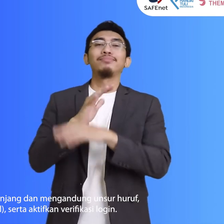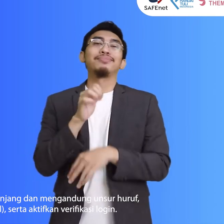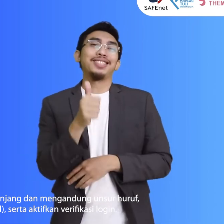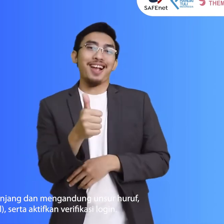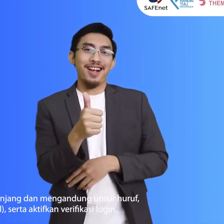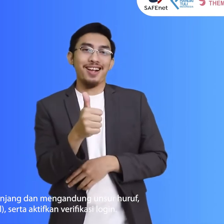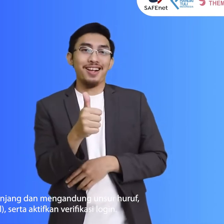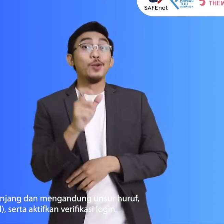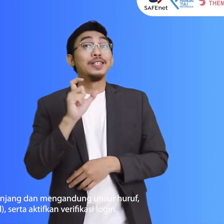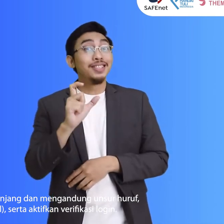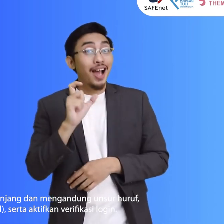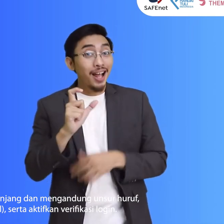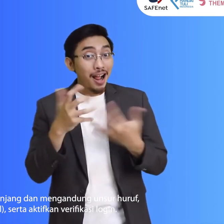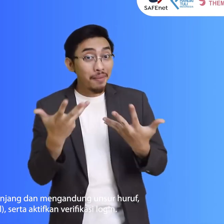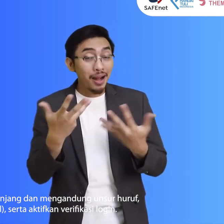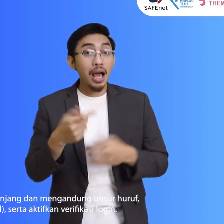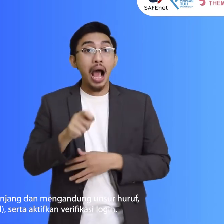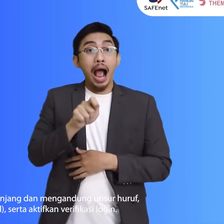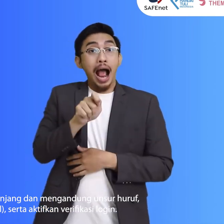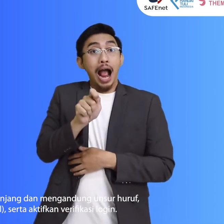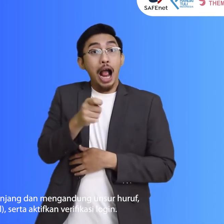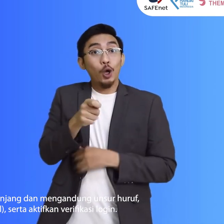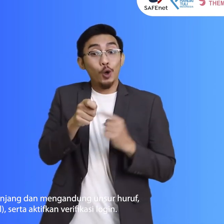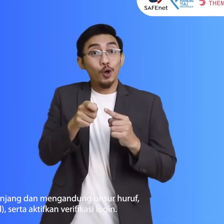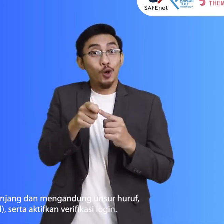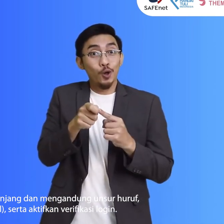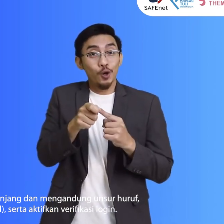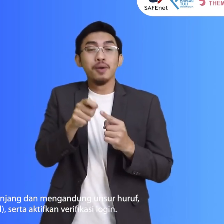dan simbol serta Nyalakan verifikasi login